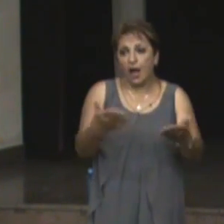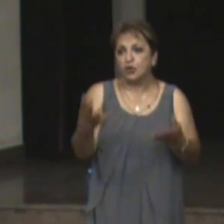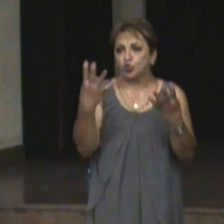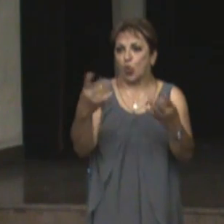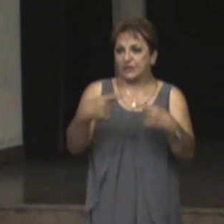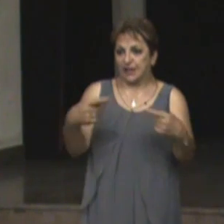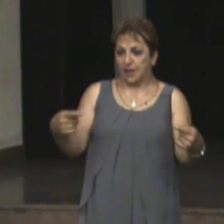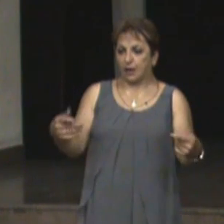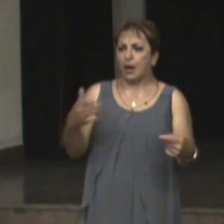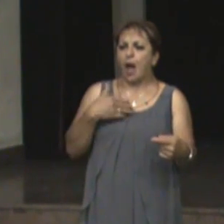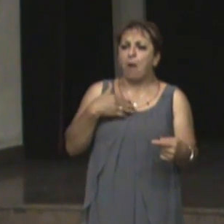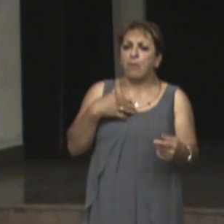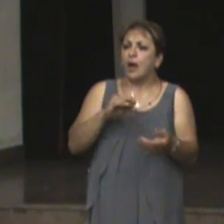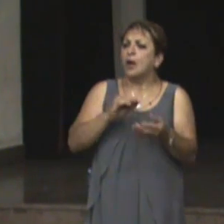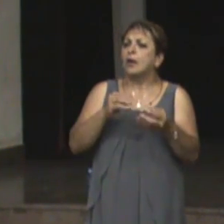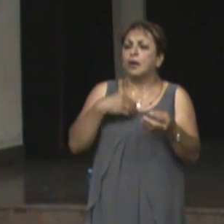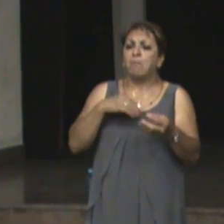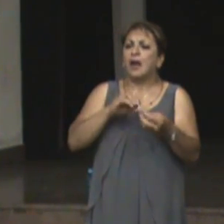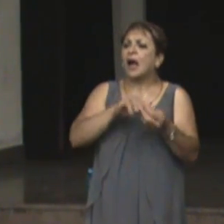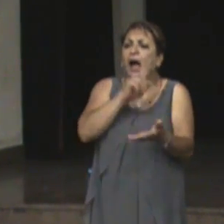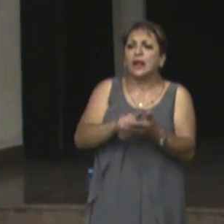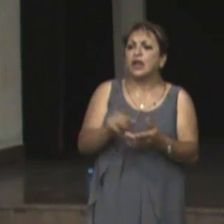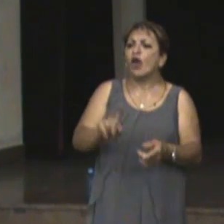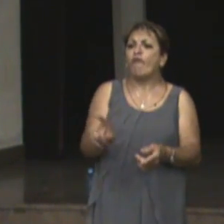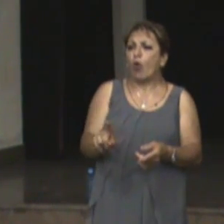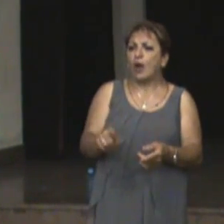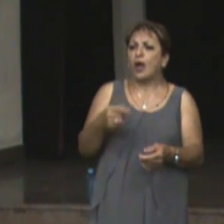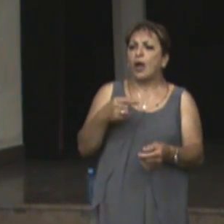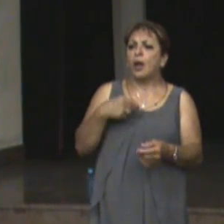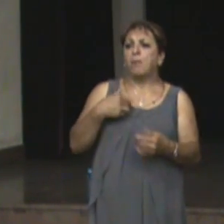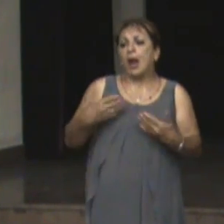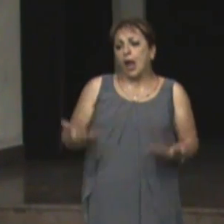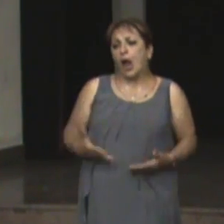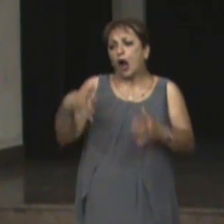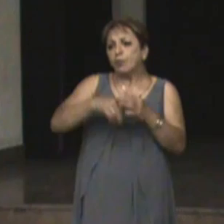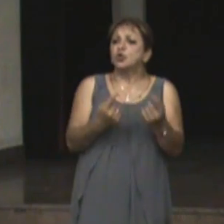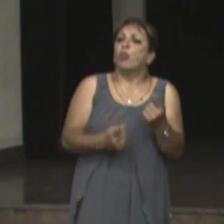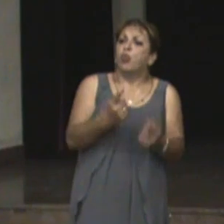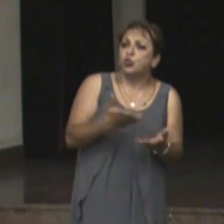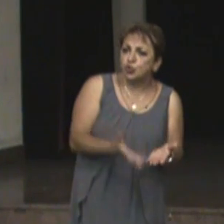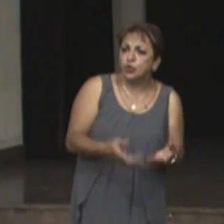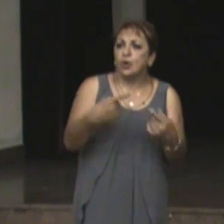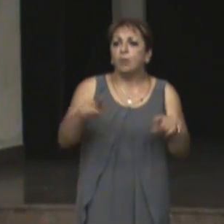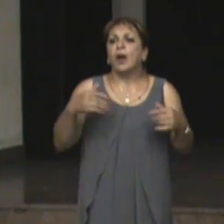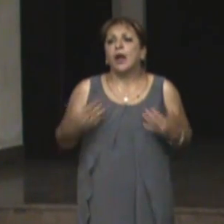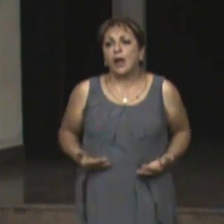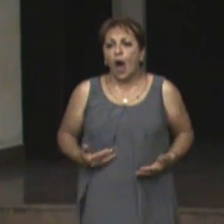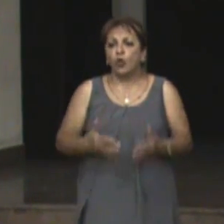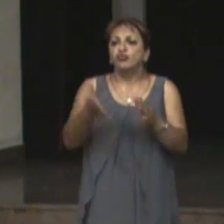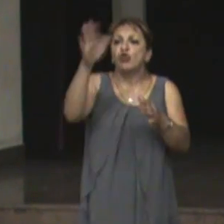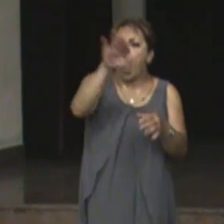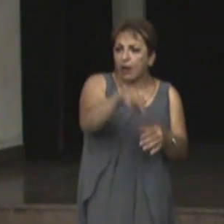Հիմա մեր խնդիրը ո՞ն է, Աստվածուն չի ուզում մեզանից։ Մեկիս կյանքում այն փուշն է, մեկիս կյանքում այն շերտն